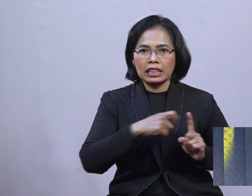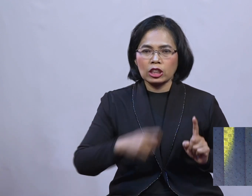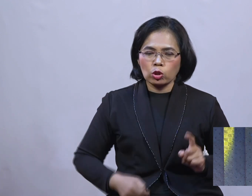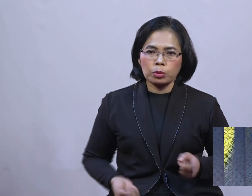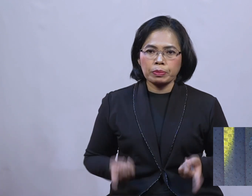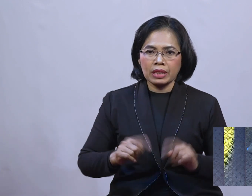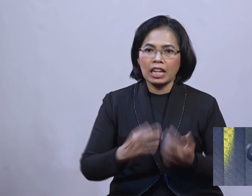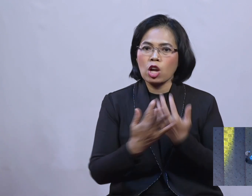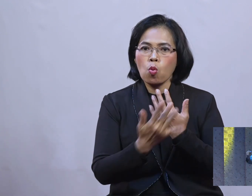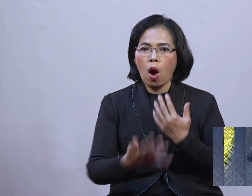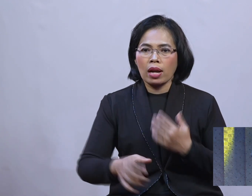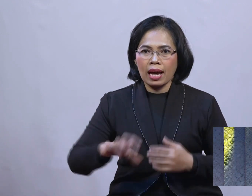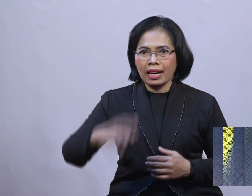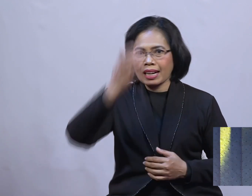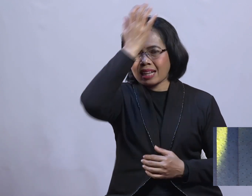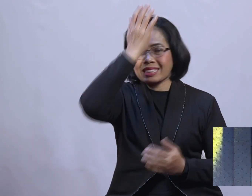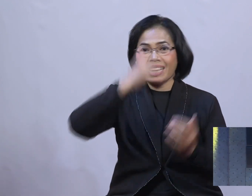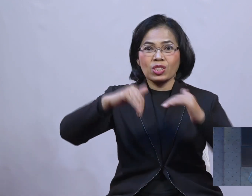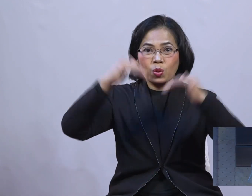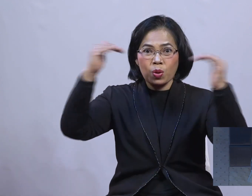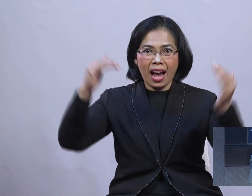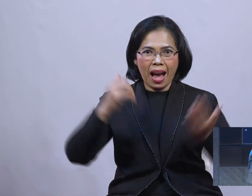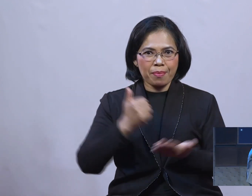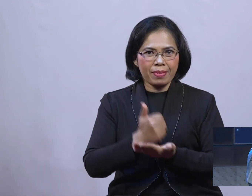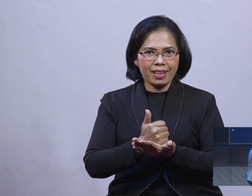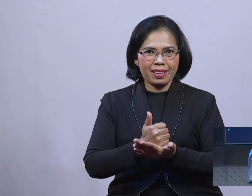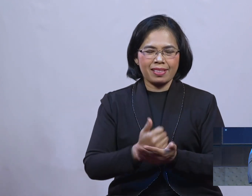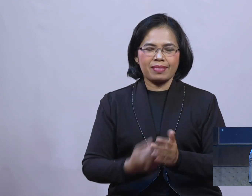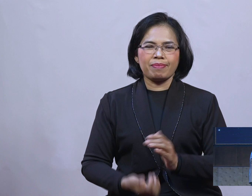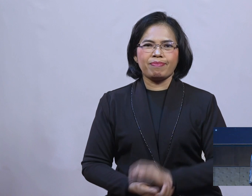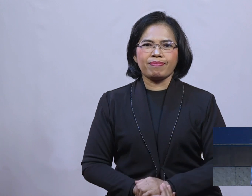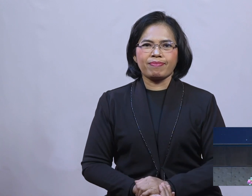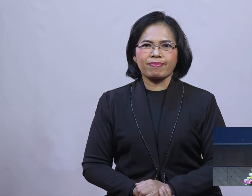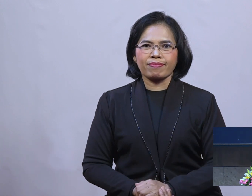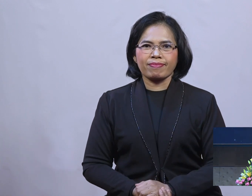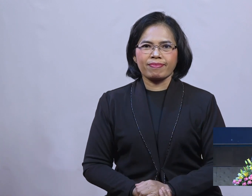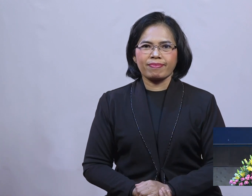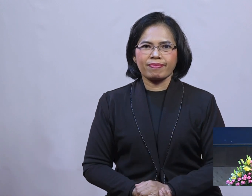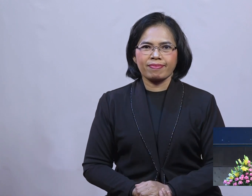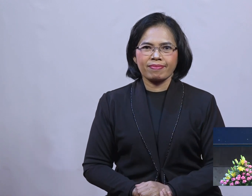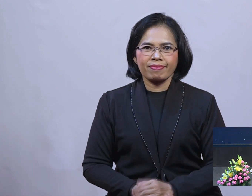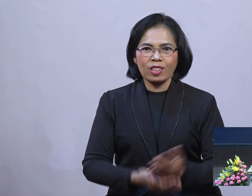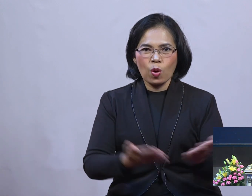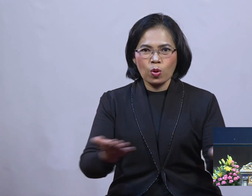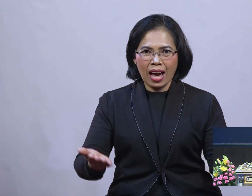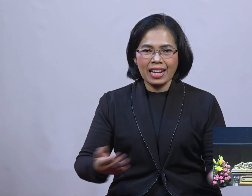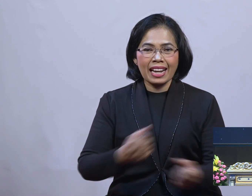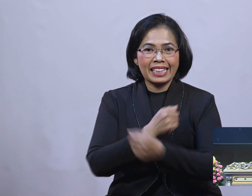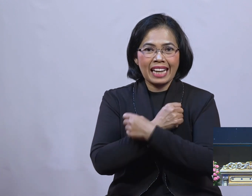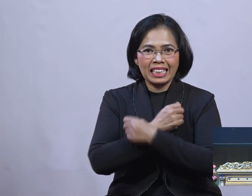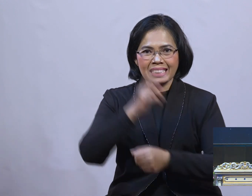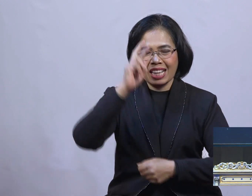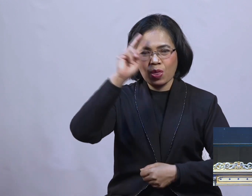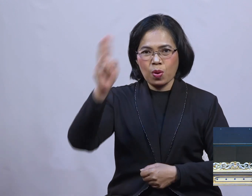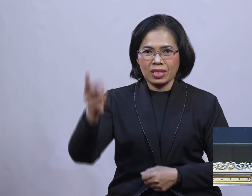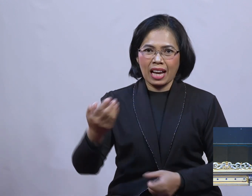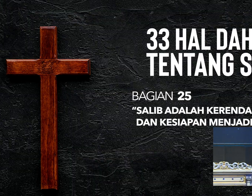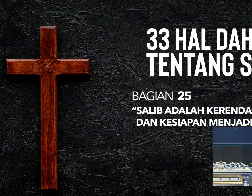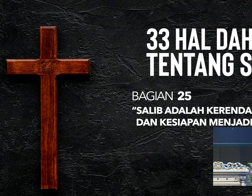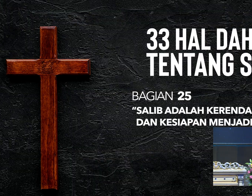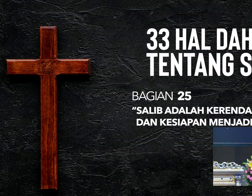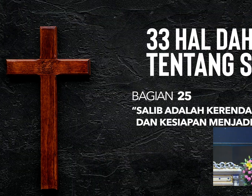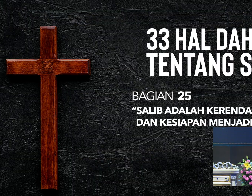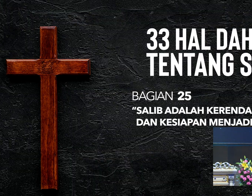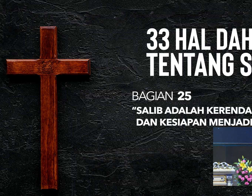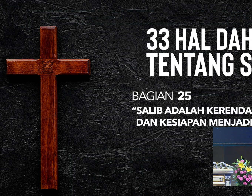kemuliaan Tuhan yang sejak katakan Amin iya lebih kasih lam Tuhan hari ini kita masuk pada bagian yang ke